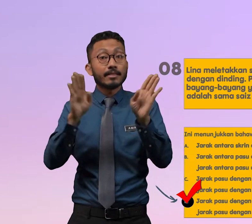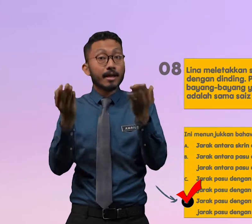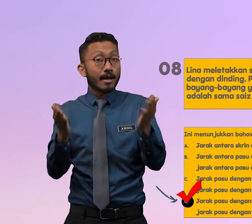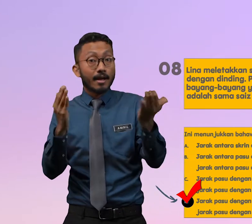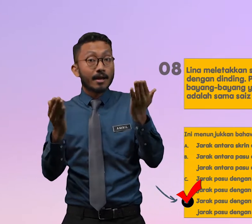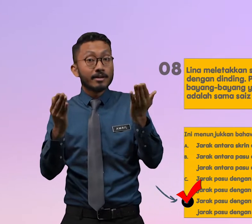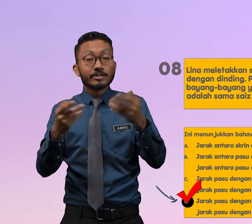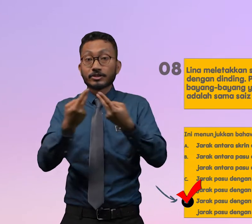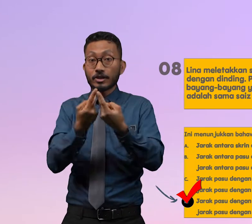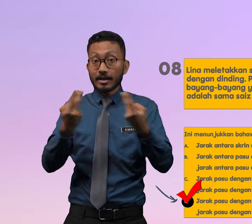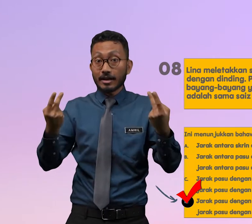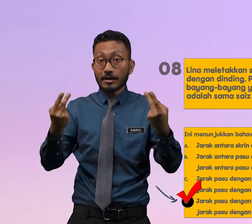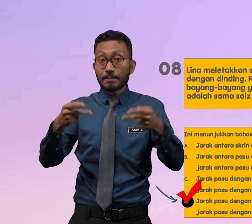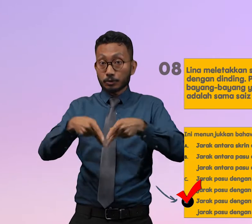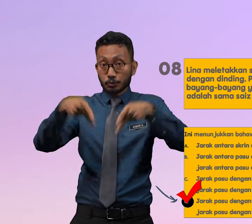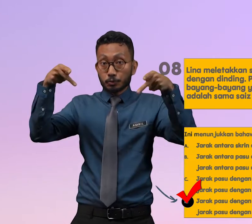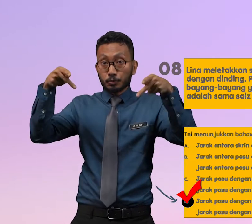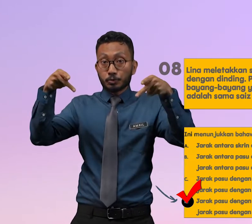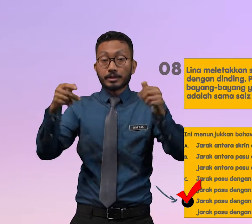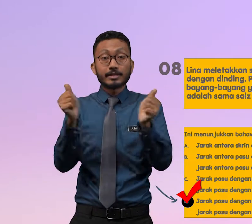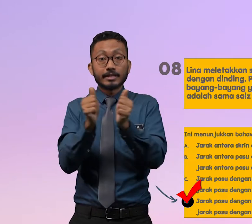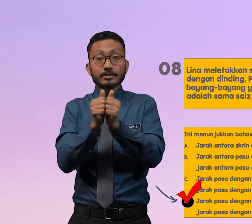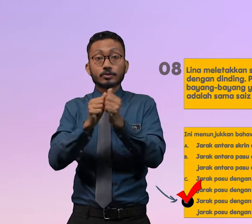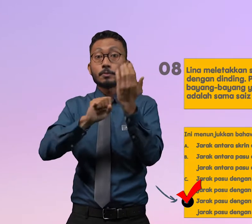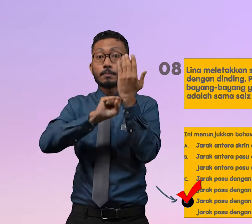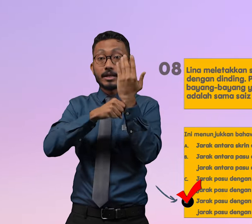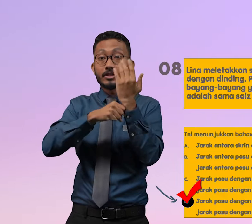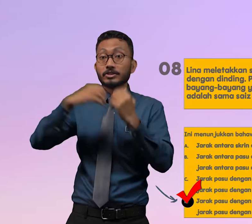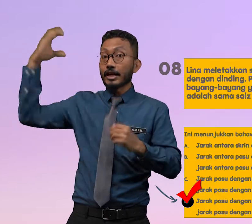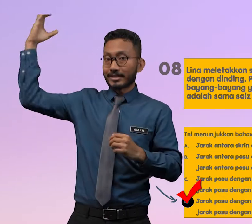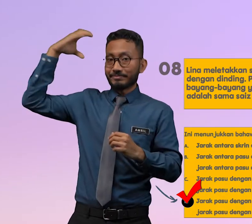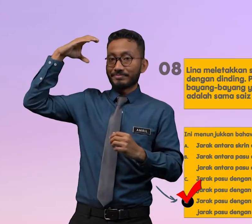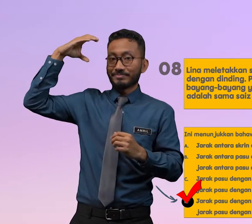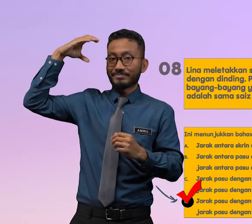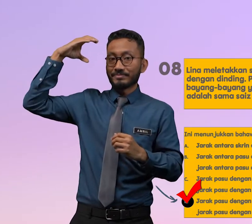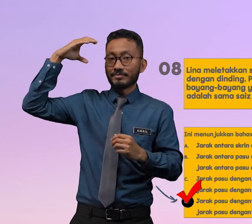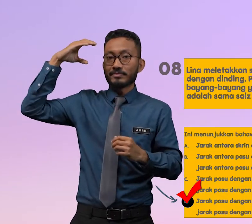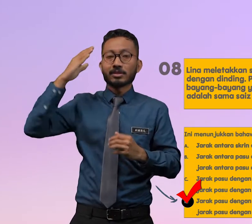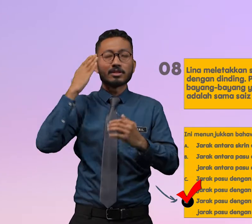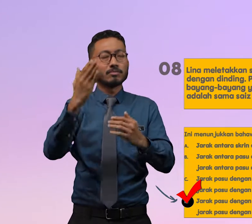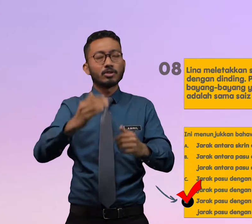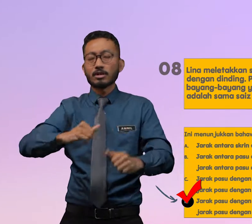berpandai jarak pacu dengan jumlah cahaya. Kamu hebat.